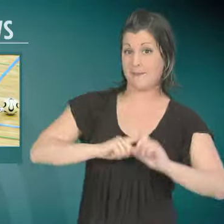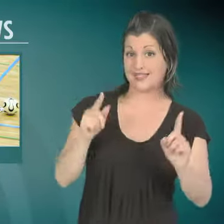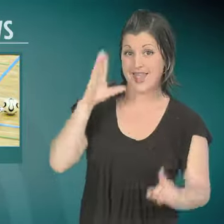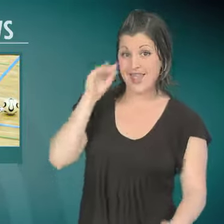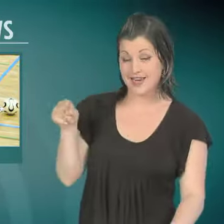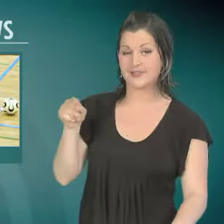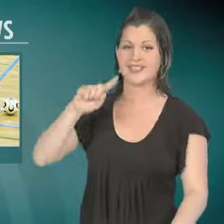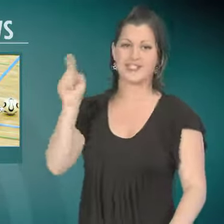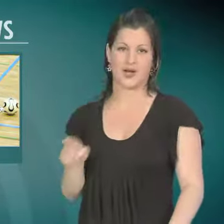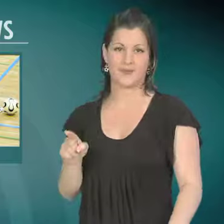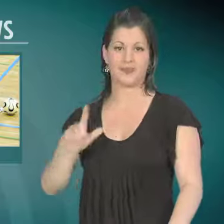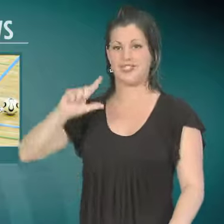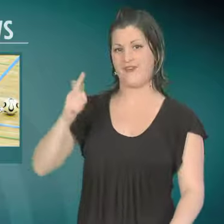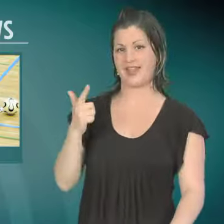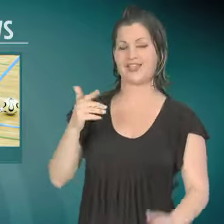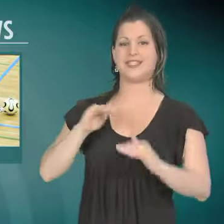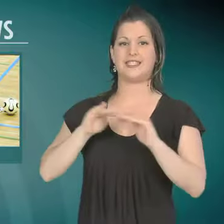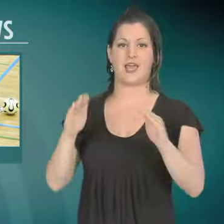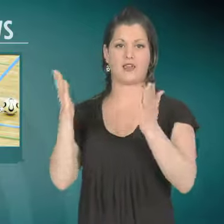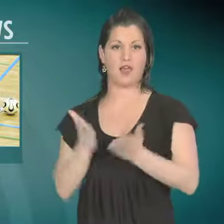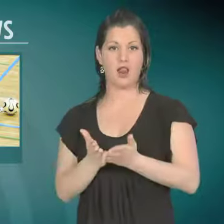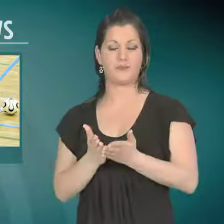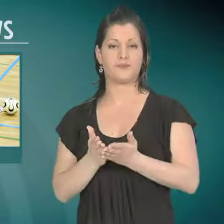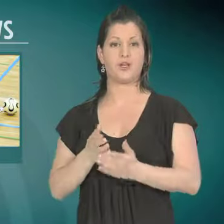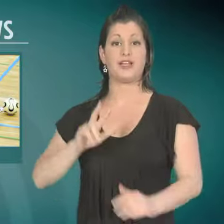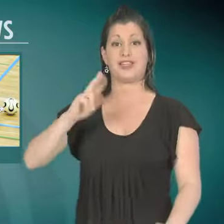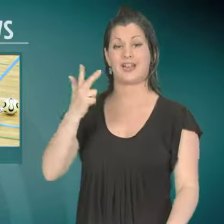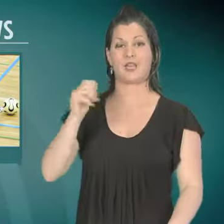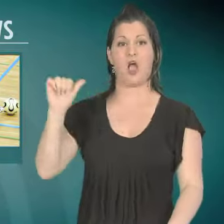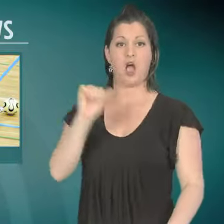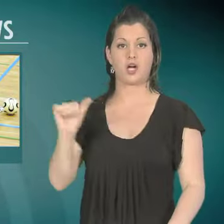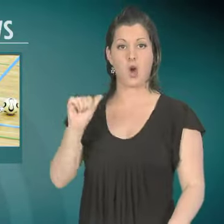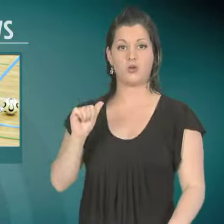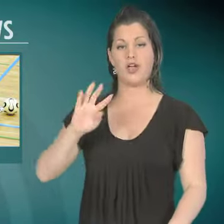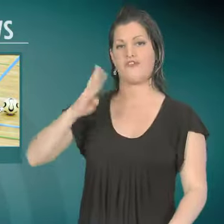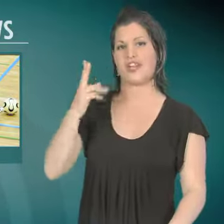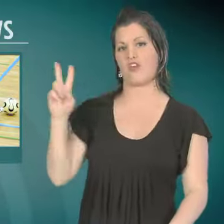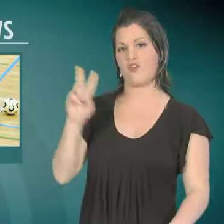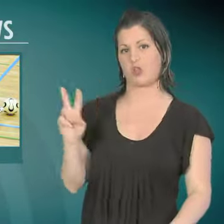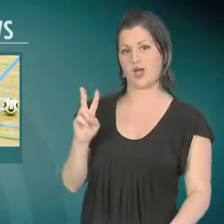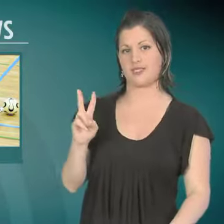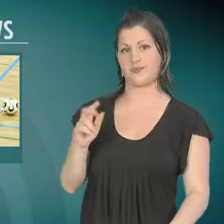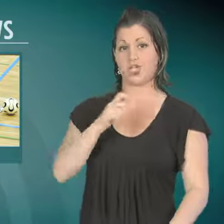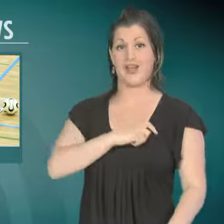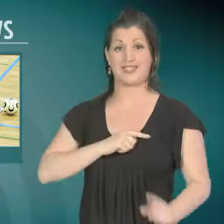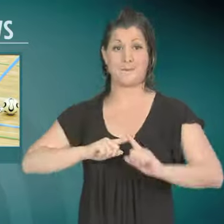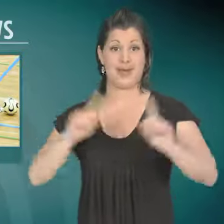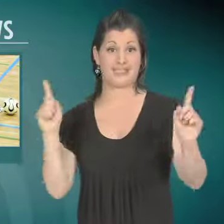in Solothurn haben die Herren aus Zürich gewonnen. 2. Seetal, 3. Aarau, 4. Vaudois. Bei